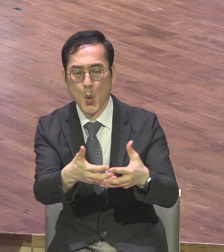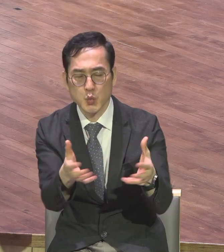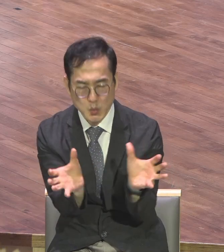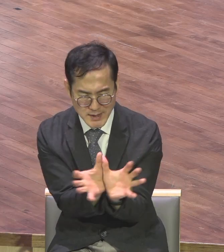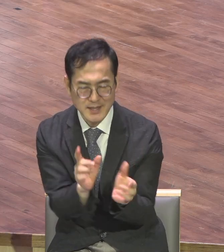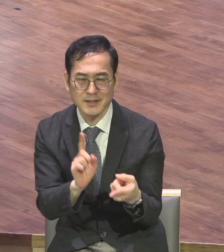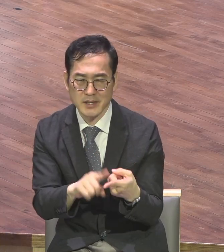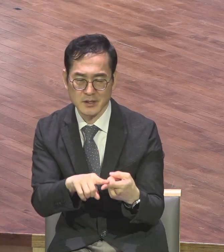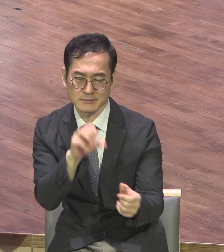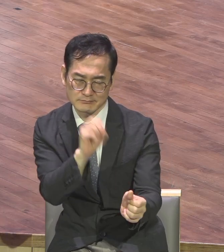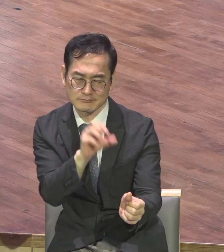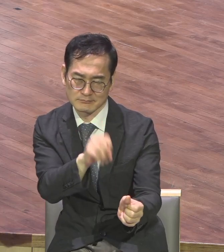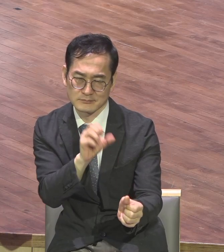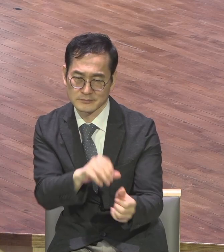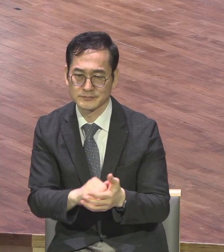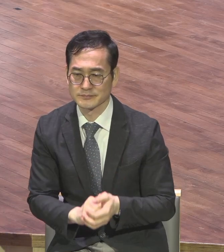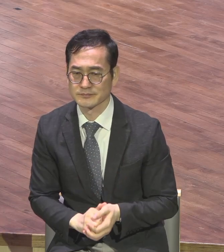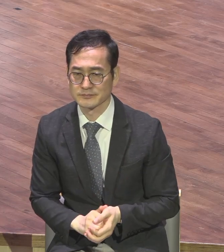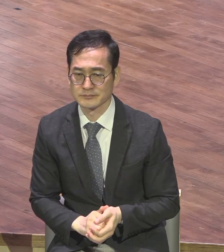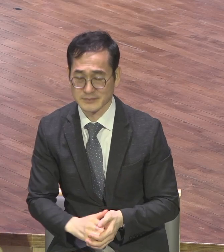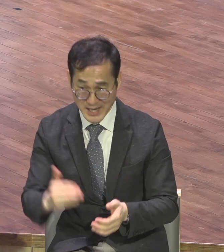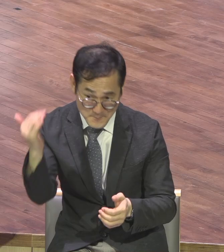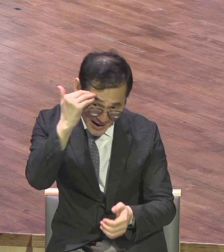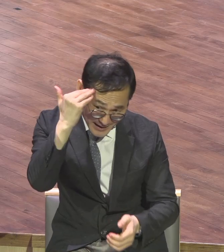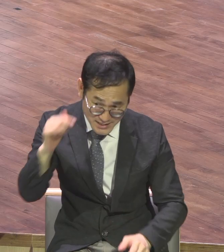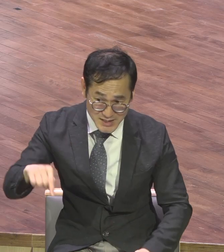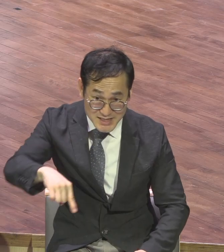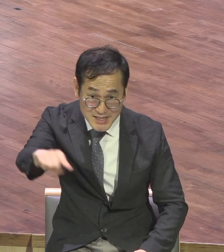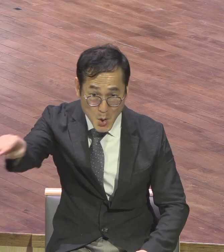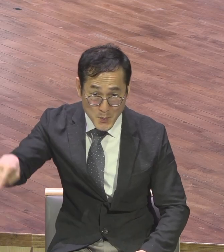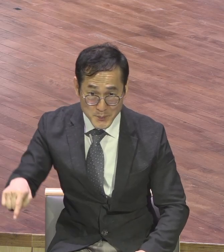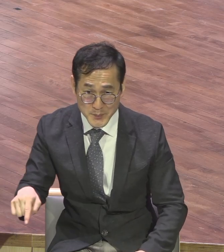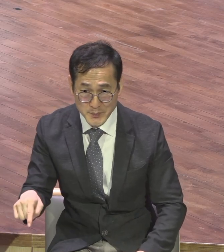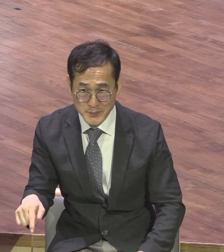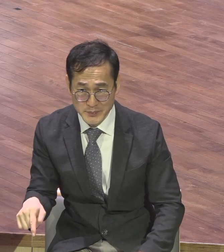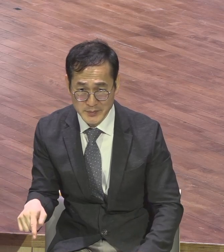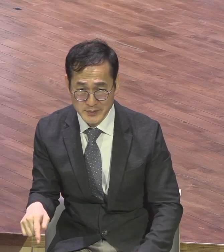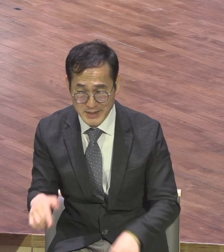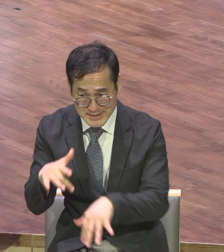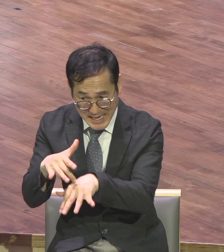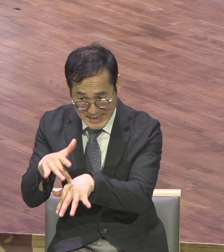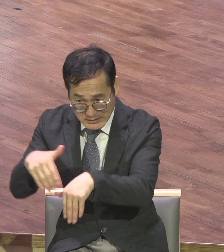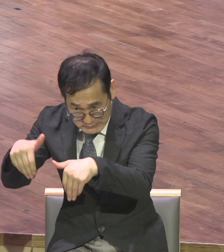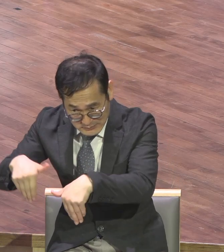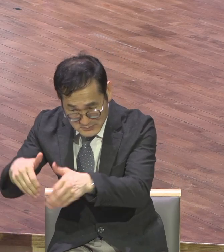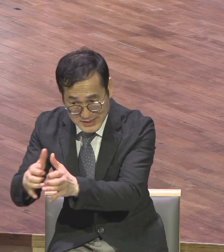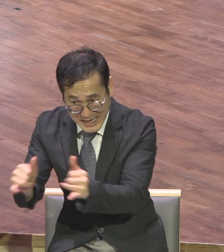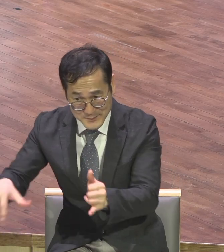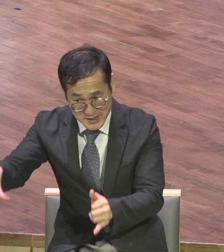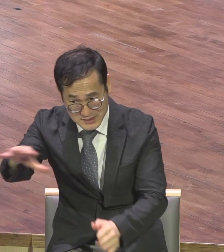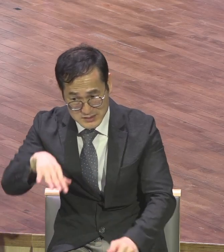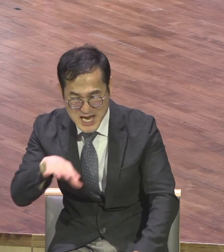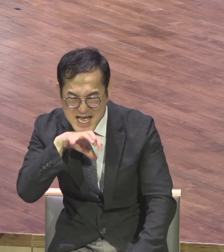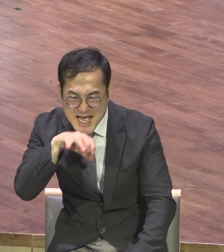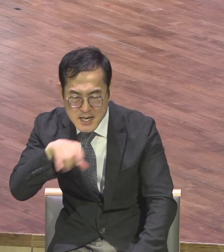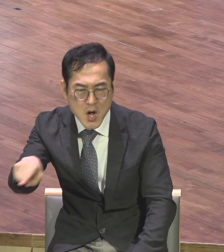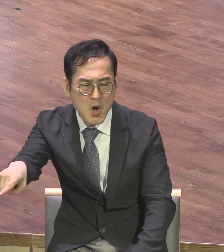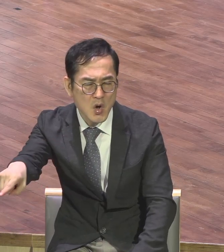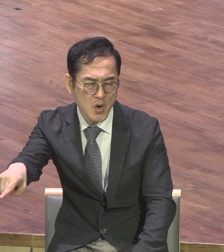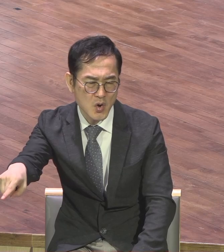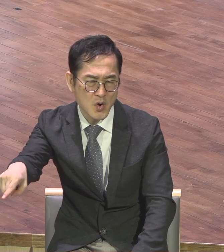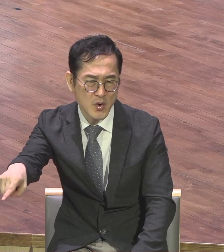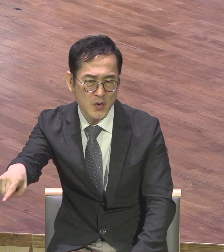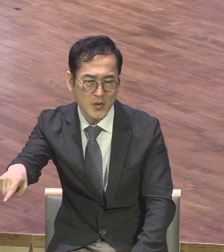복음 공동체를 무너뜨리는 겸허한 짓을 하는 사단 신부라는 사람들이 있다.